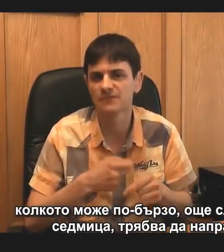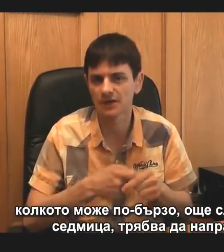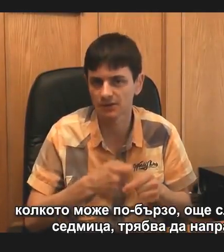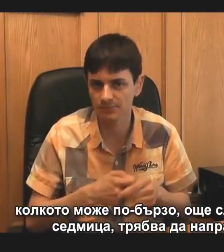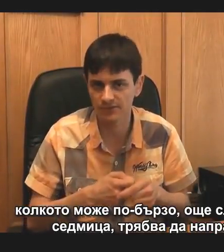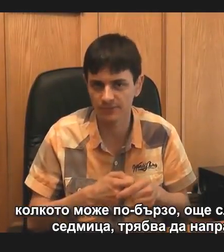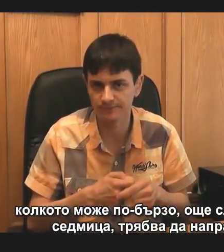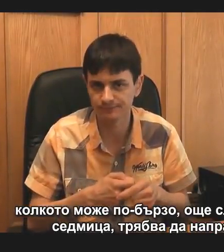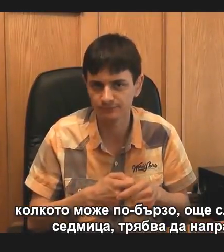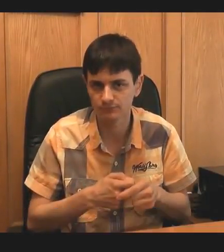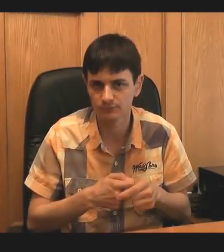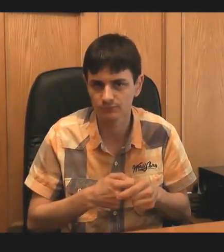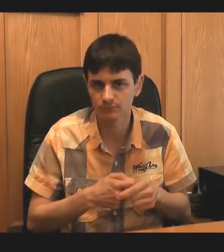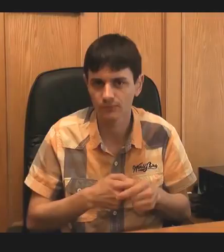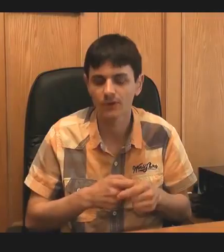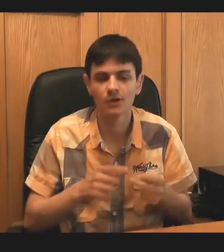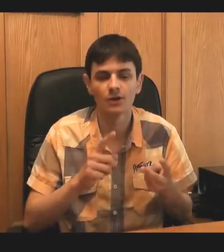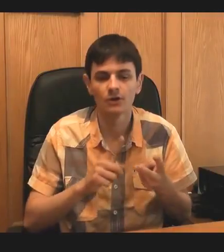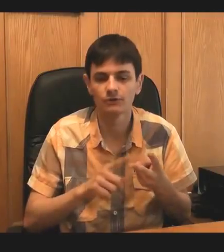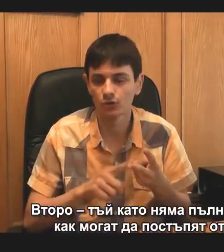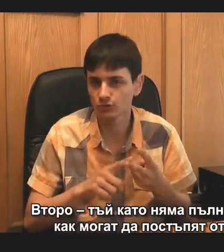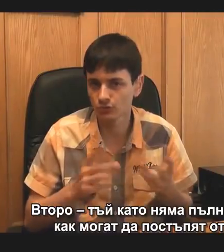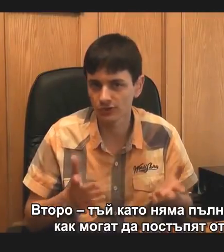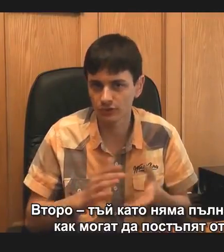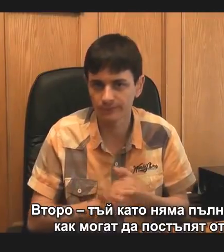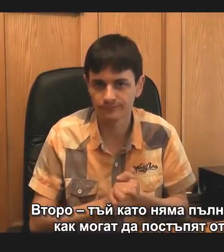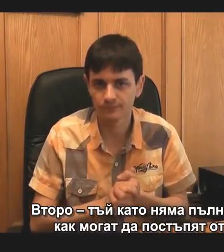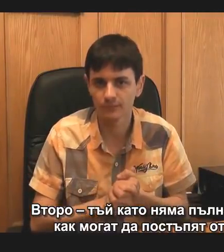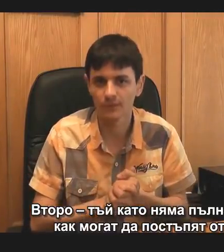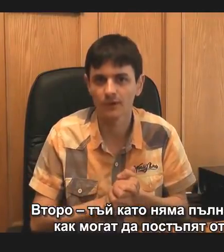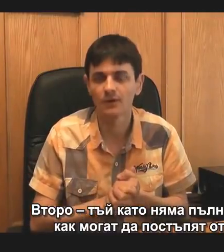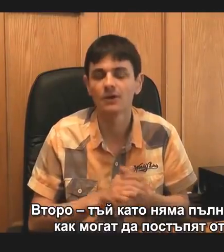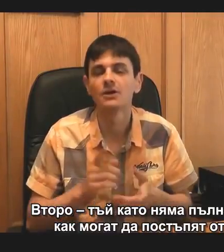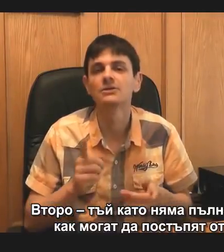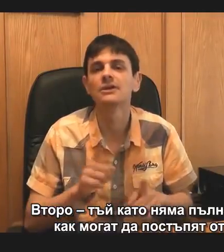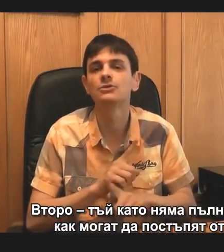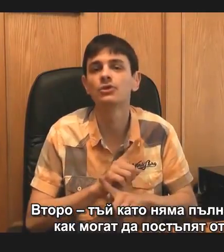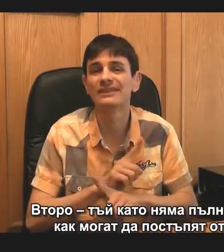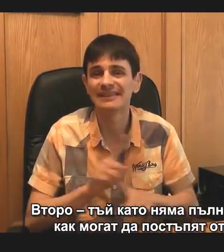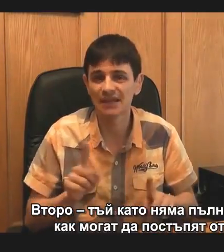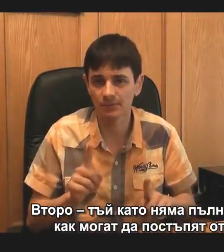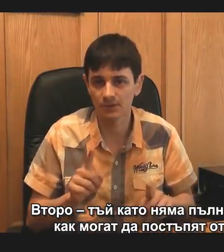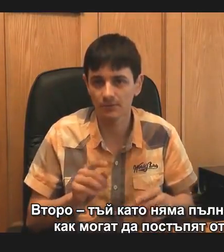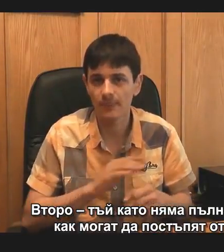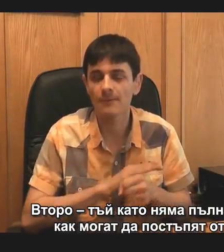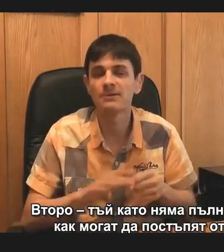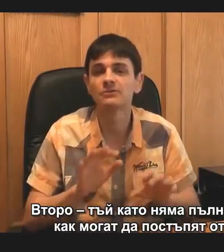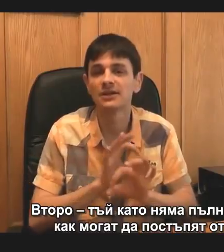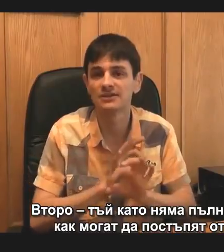трябва да направиме. Второто, което е, тъй като няма пълна